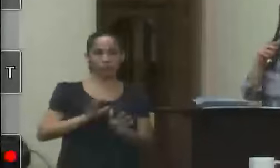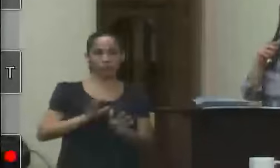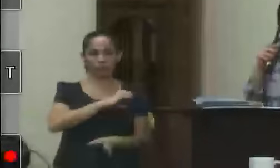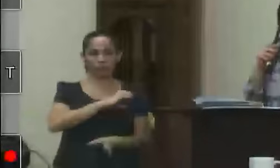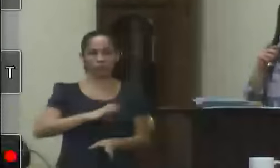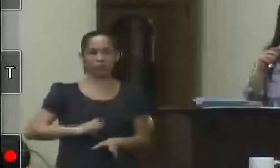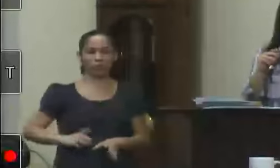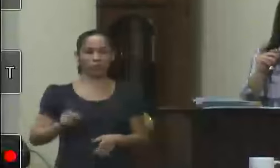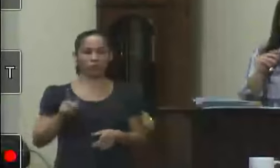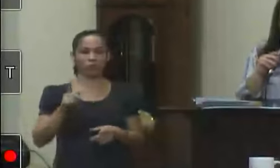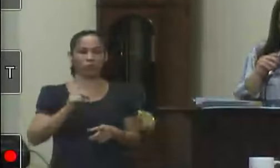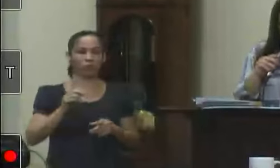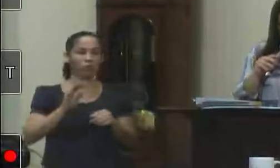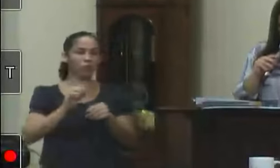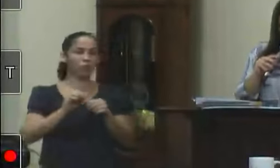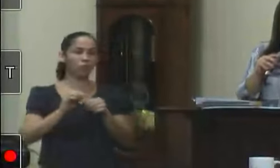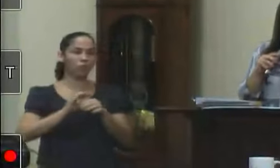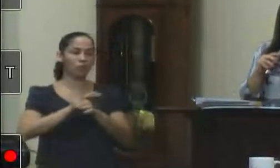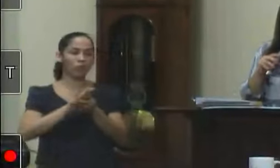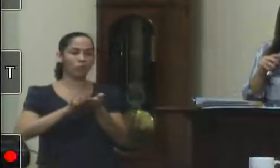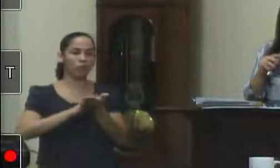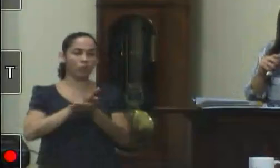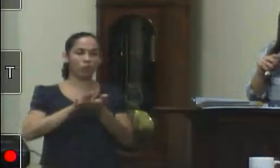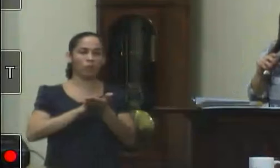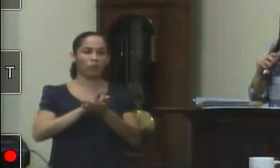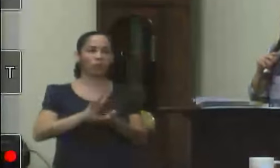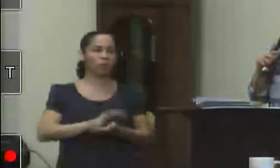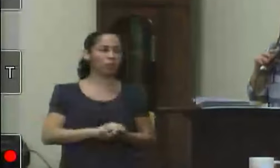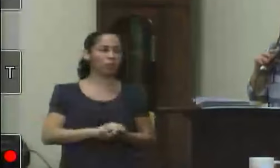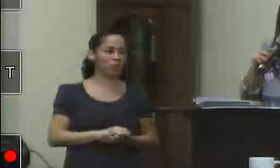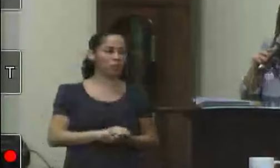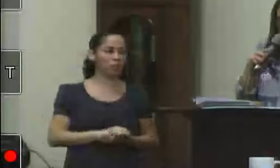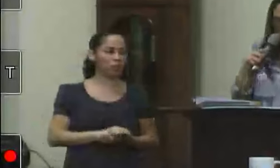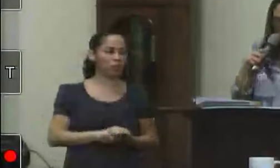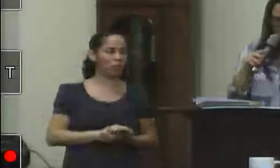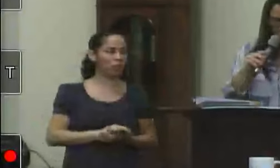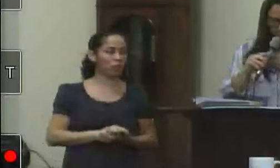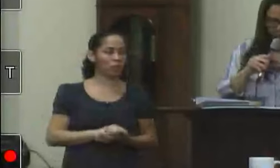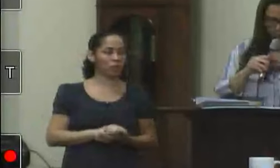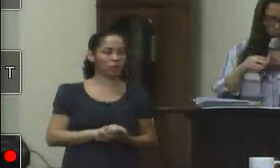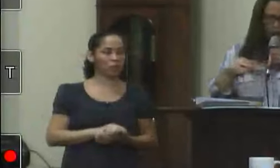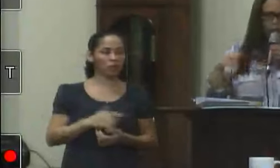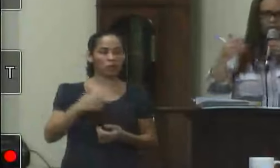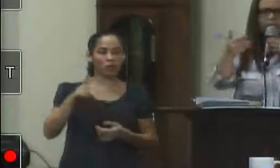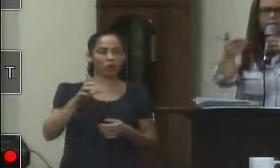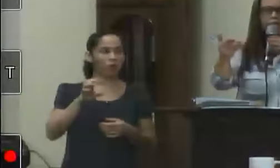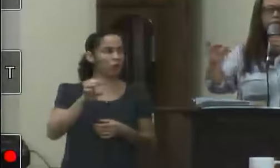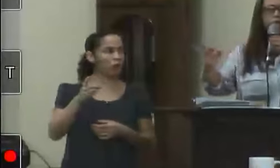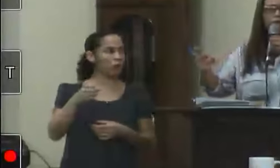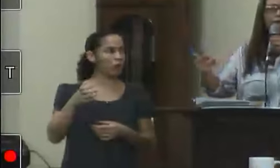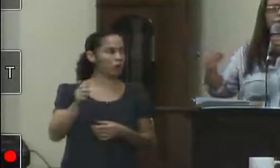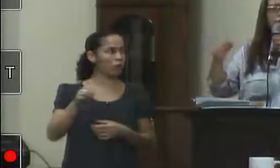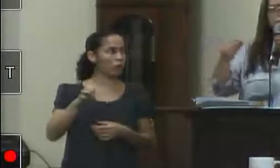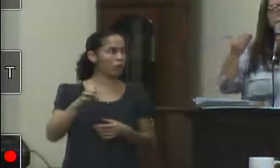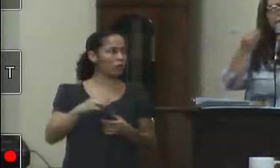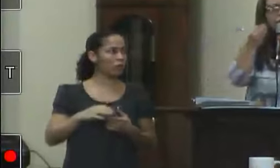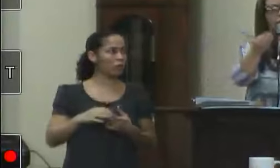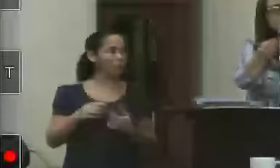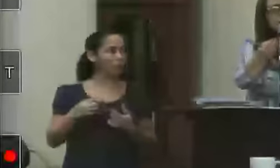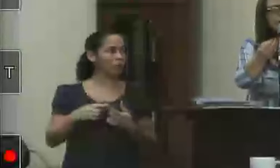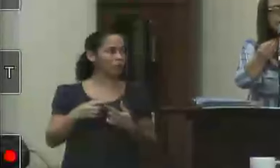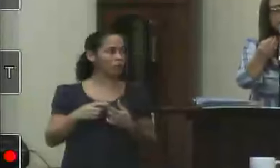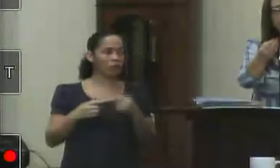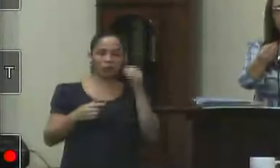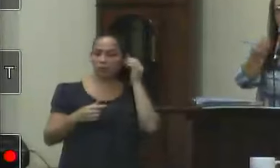infelizmente, não está nos atendendo da forma ideal. Um outro exame, eu faço até questão de falar, porque eu sei que